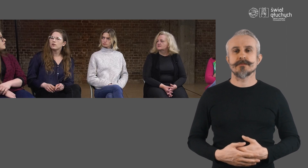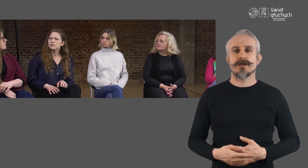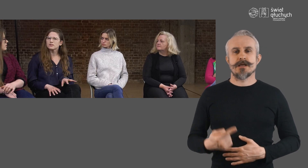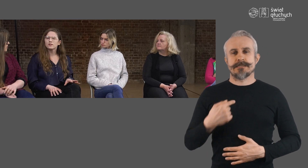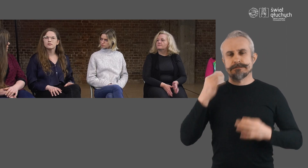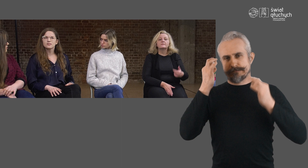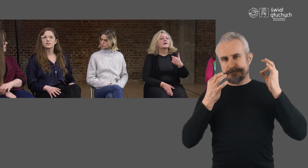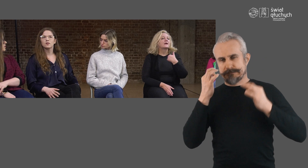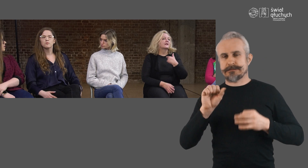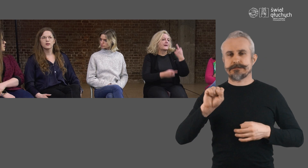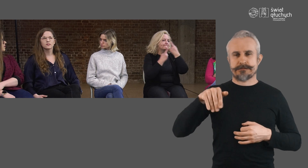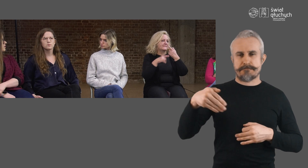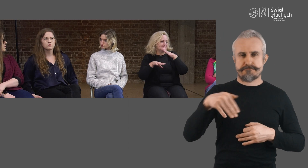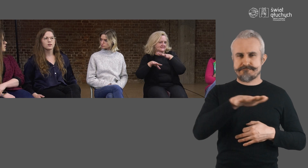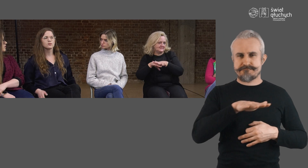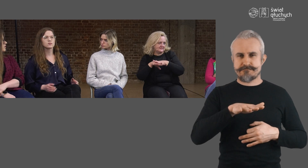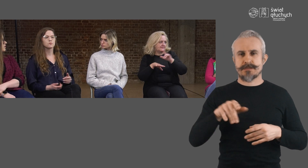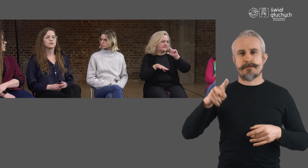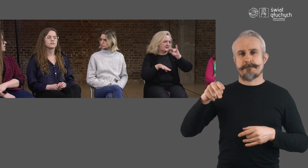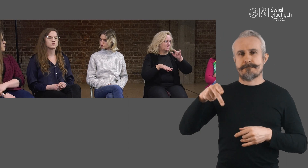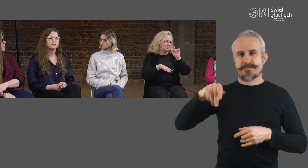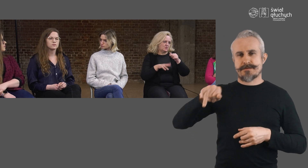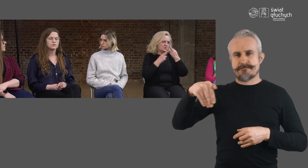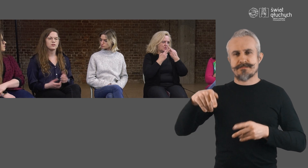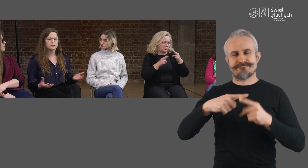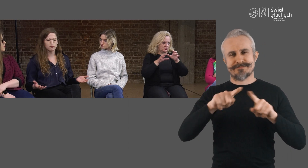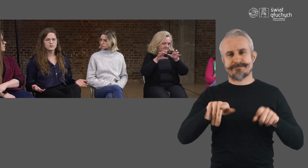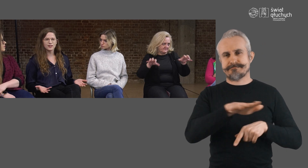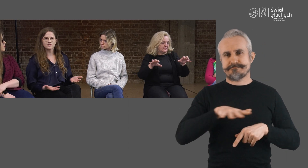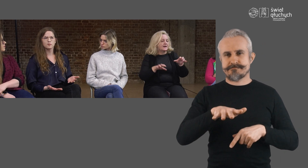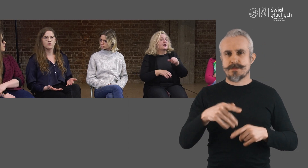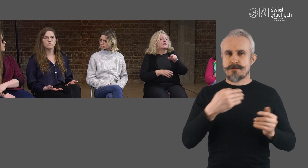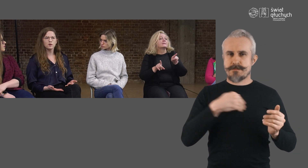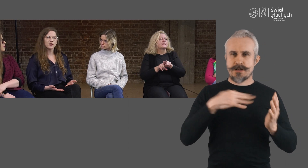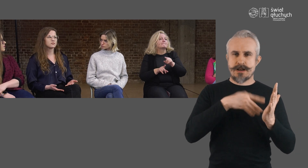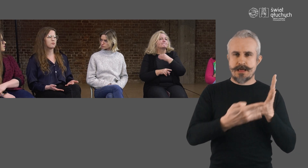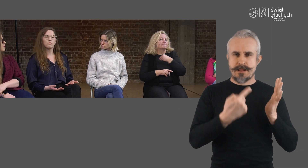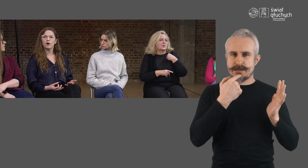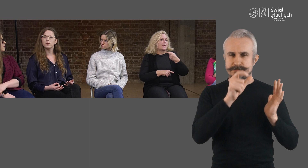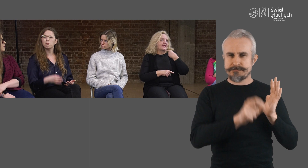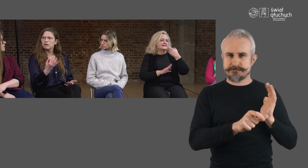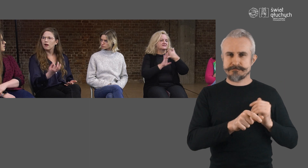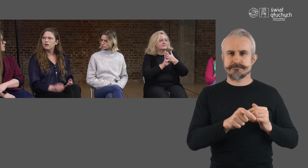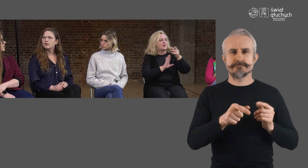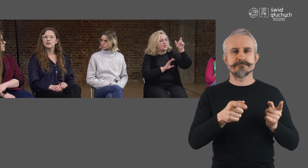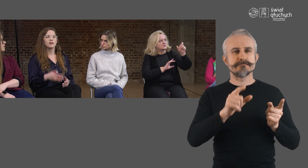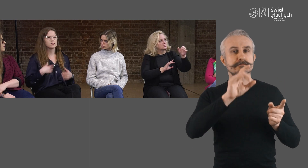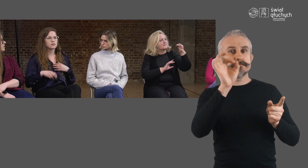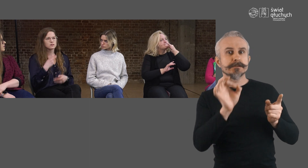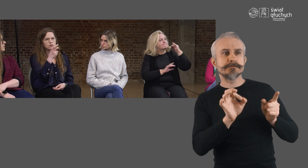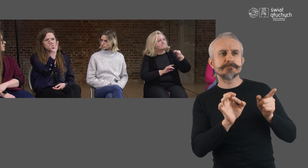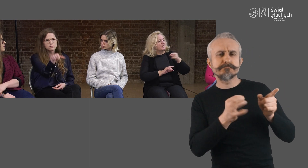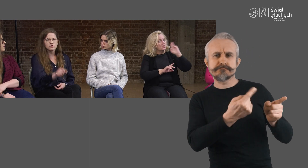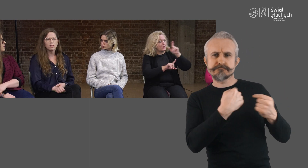Ja w ogóle myślę, że ten SJM i PJM trzeba odróżnić, bo polski język migowy, wiem kiedy osoba głucha mnie pyta, kiedy